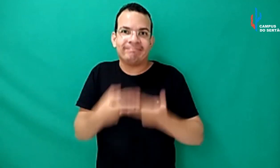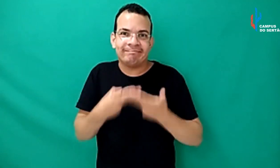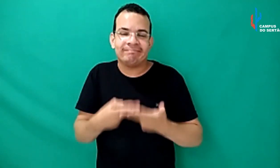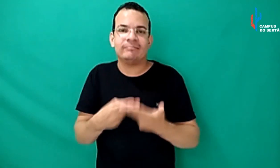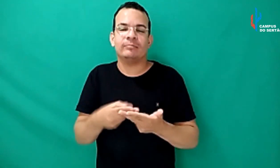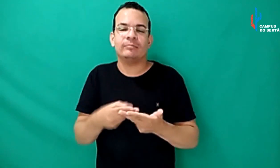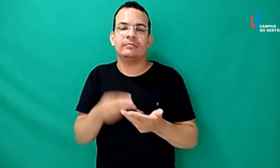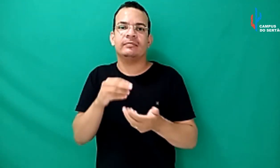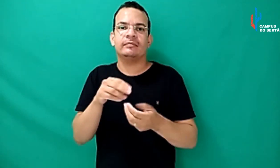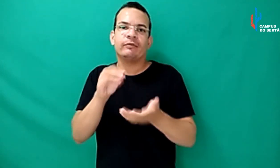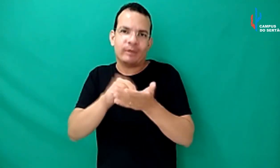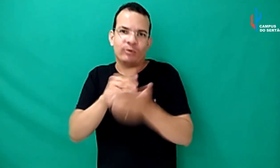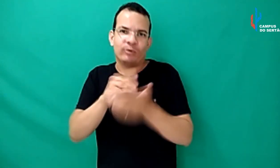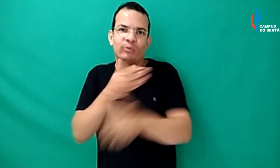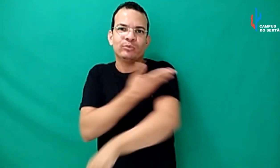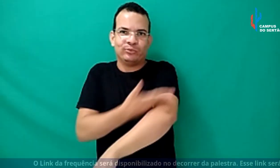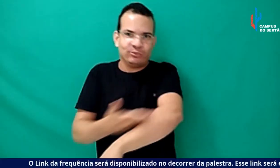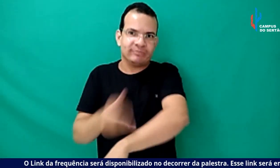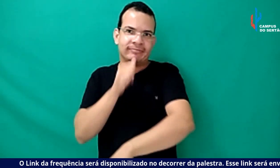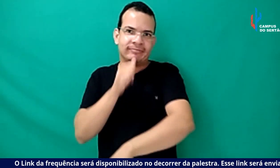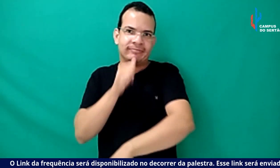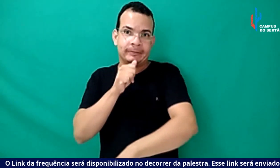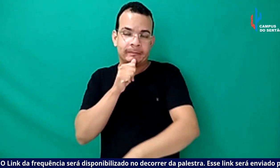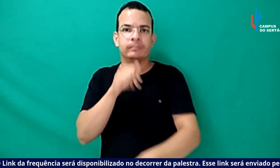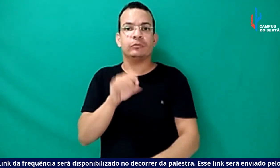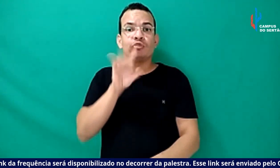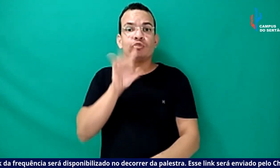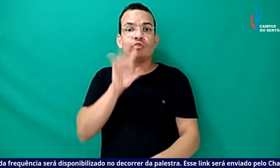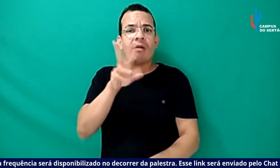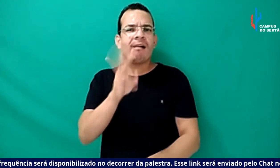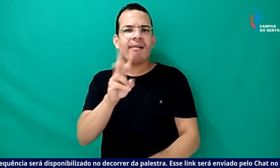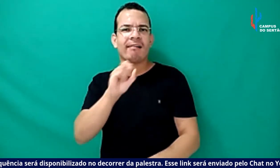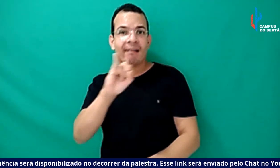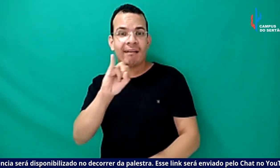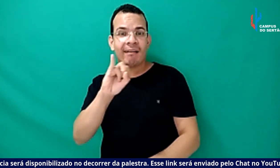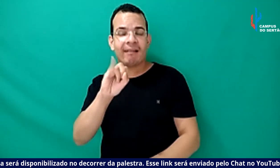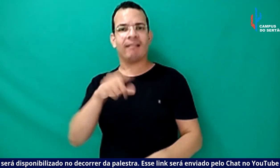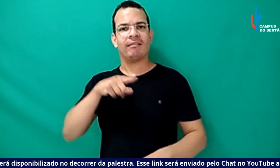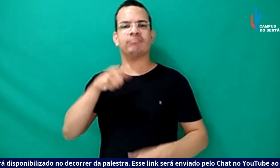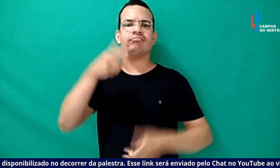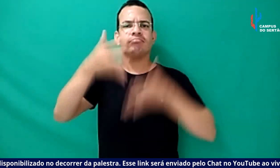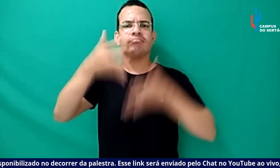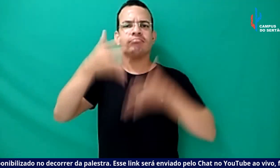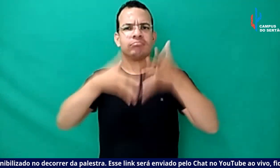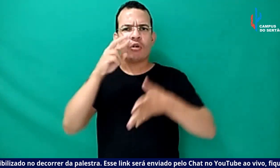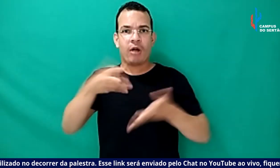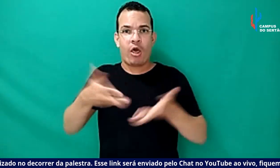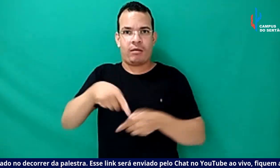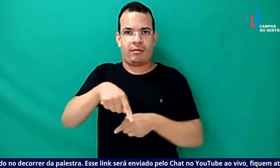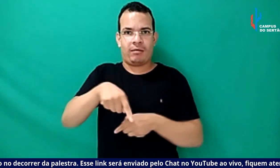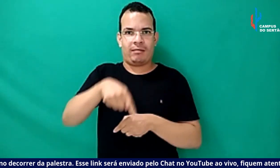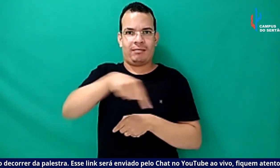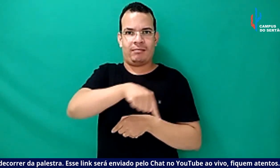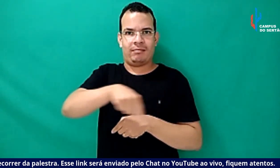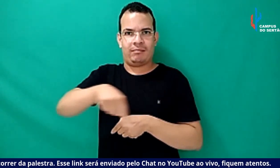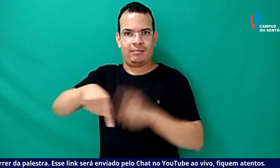fórum. E, claro, esperamos que, infelizmente, não podemos responder a todas as